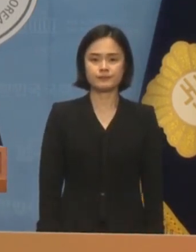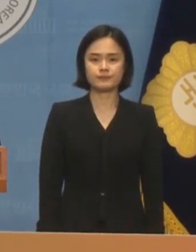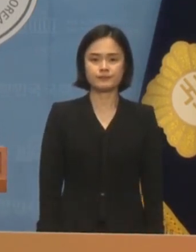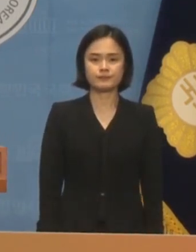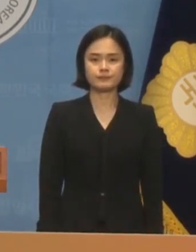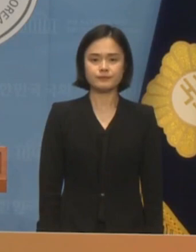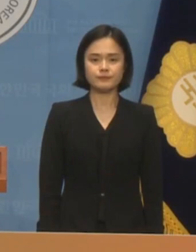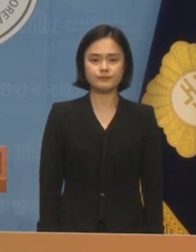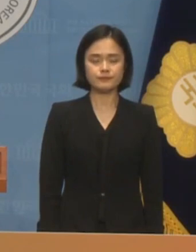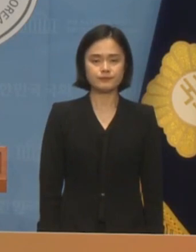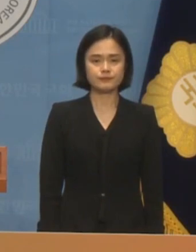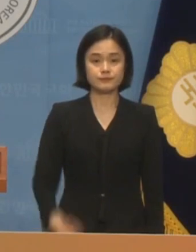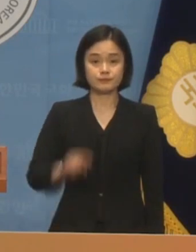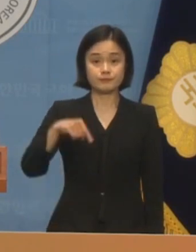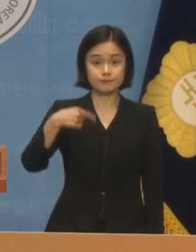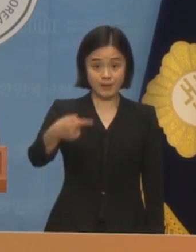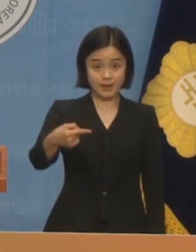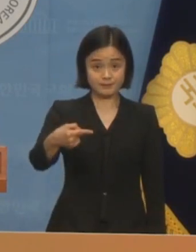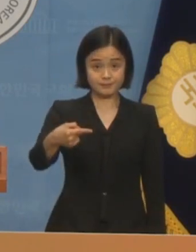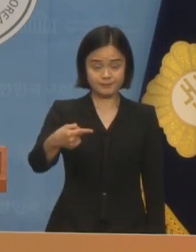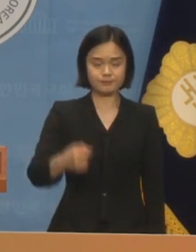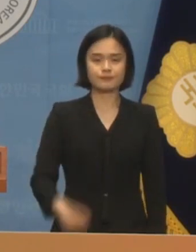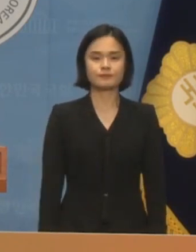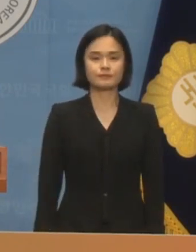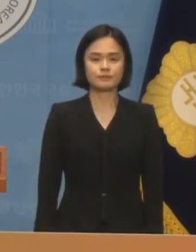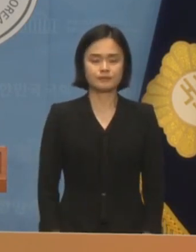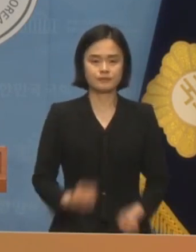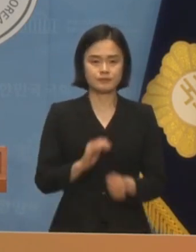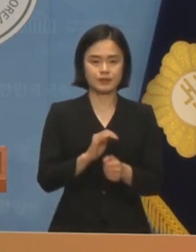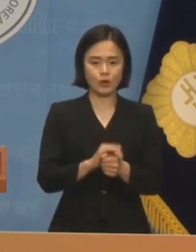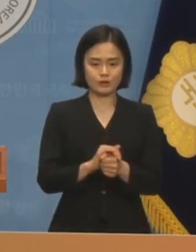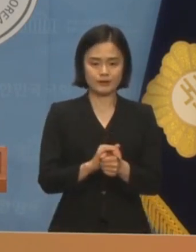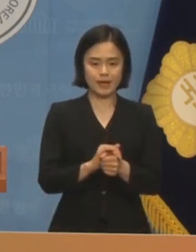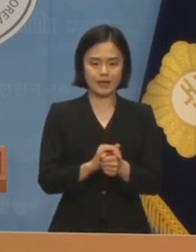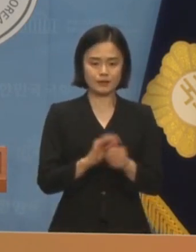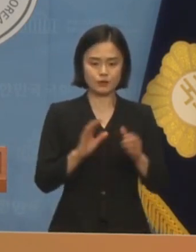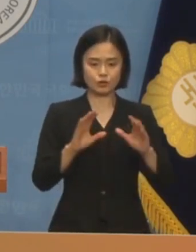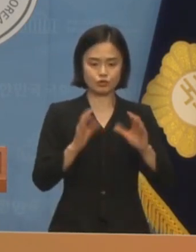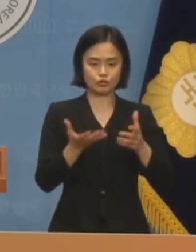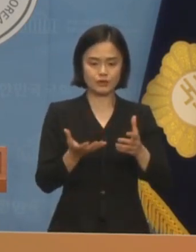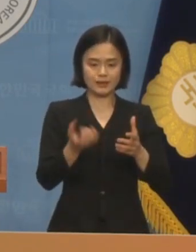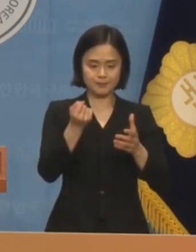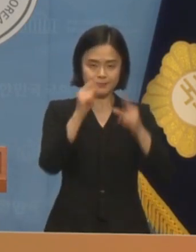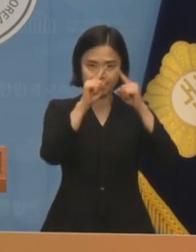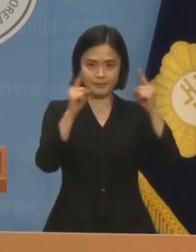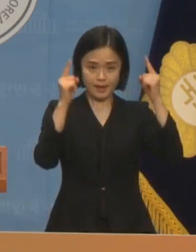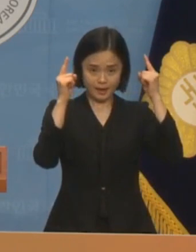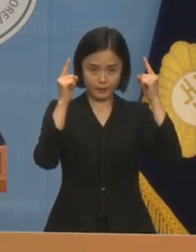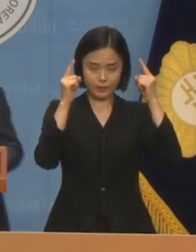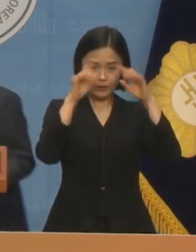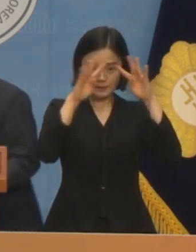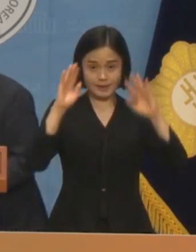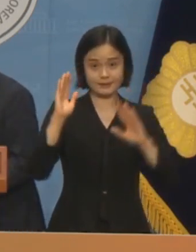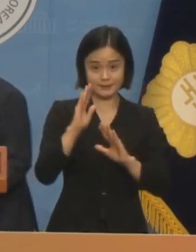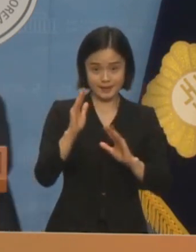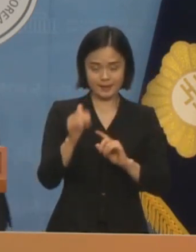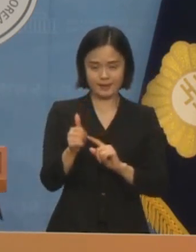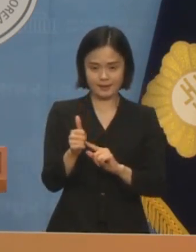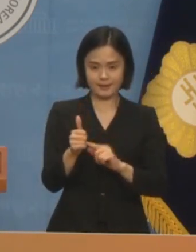네, 마지막으로 경상국립대학교 4학년에 재학 중인 김희준님 지지 발언을 들어보도록 하겠습니다.